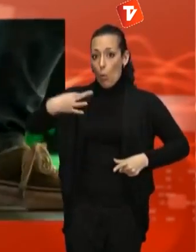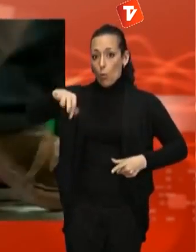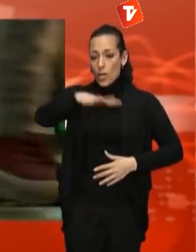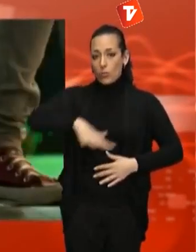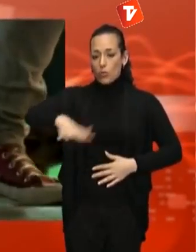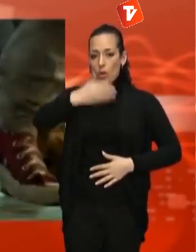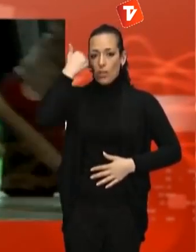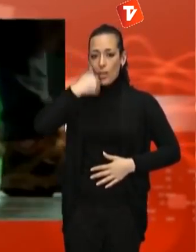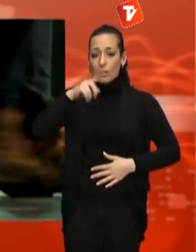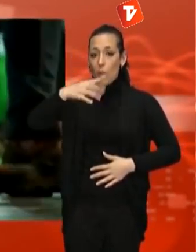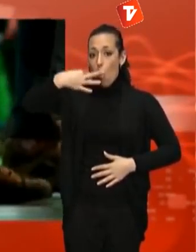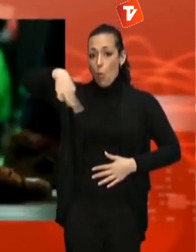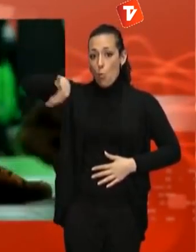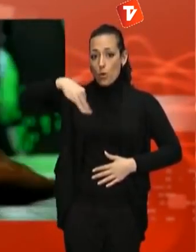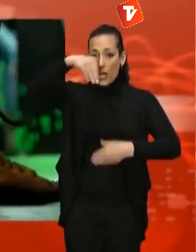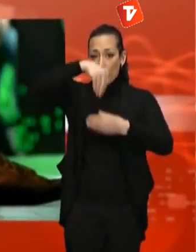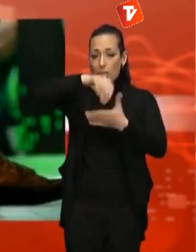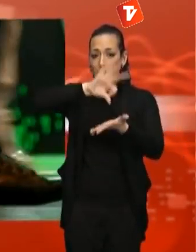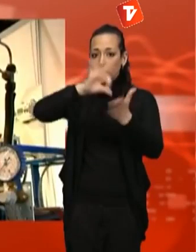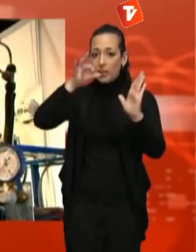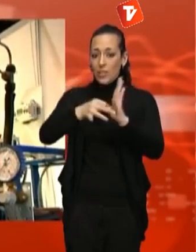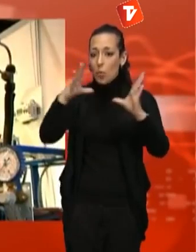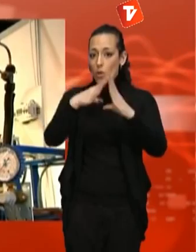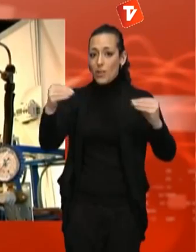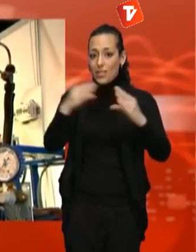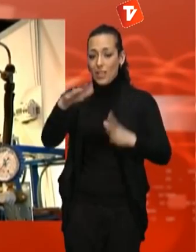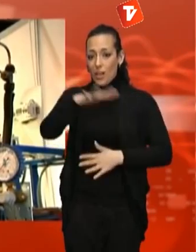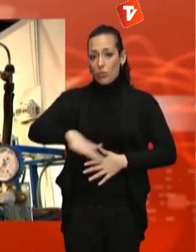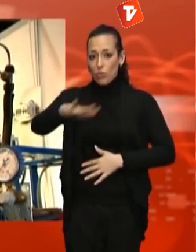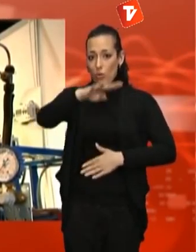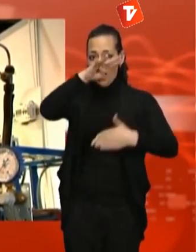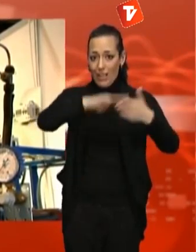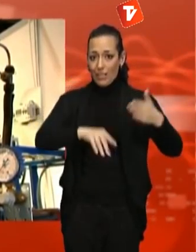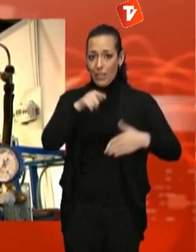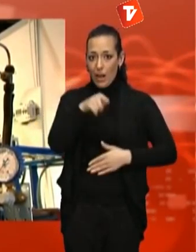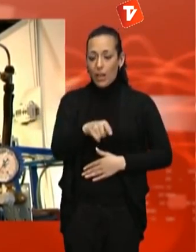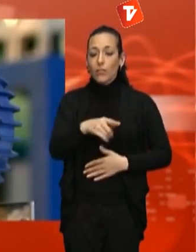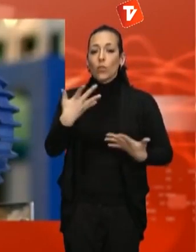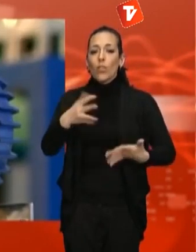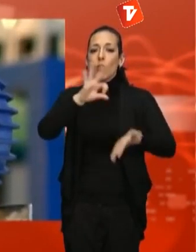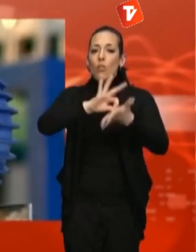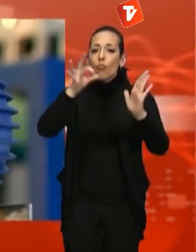al sistema universitari català. L'oferta docent es pot cursar de manera presencial i a distància.